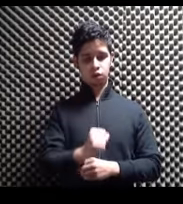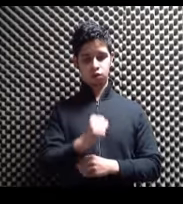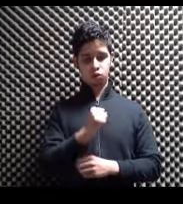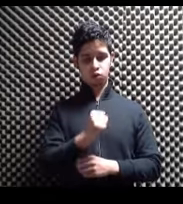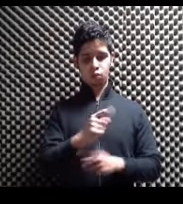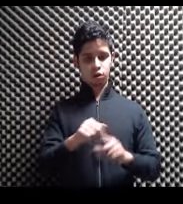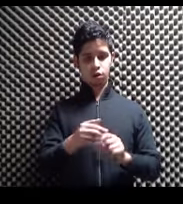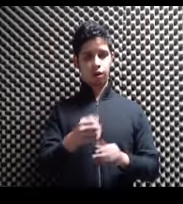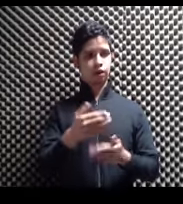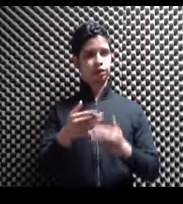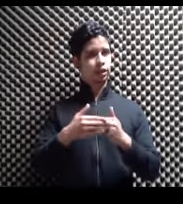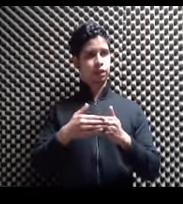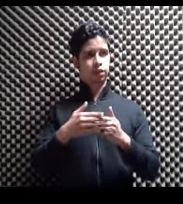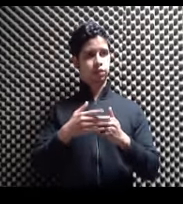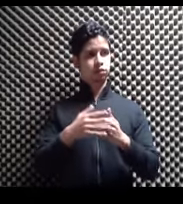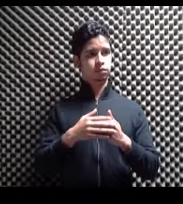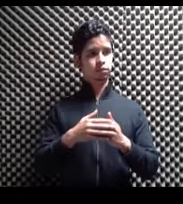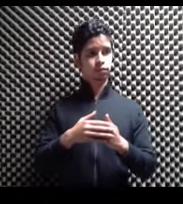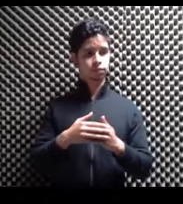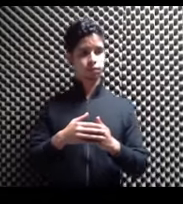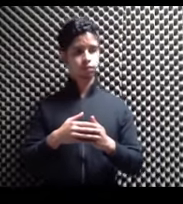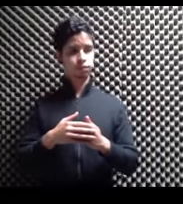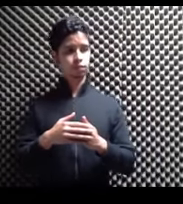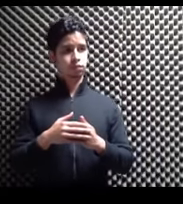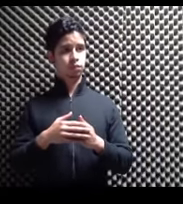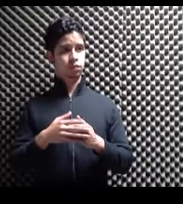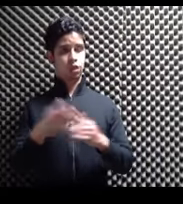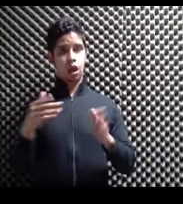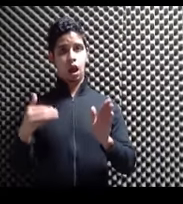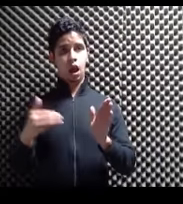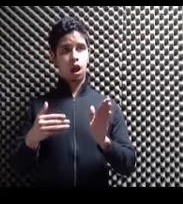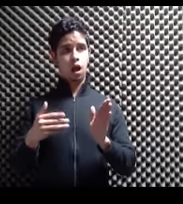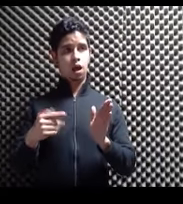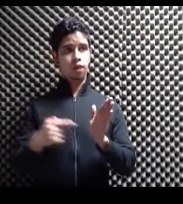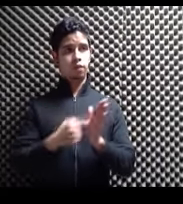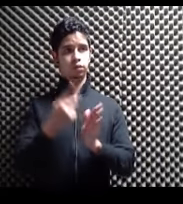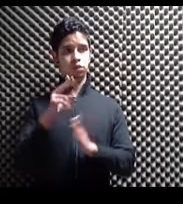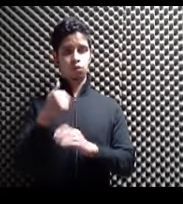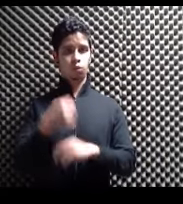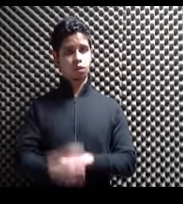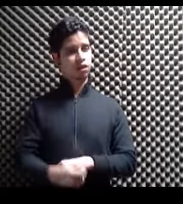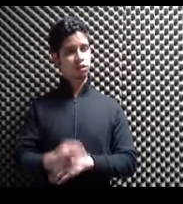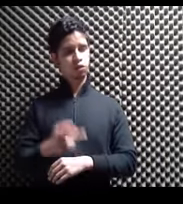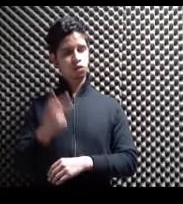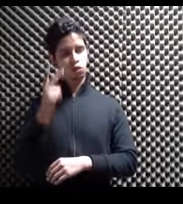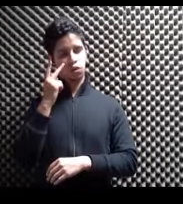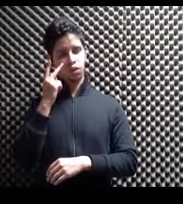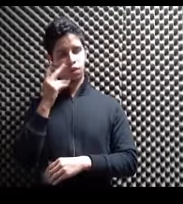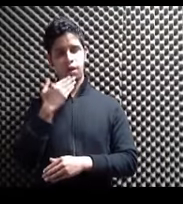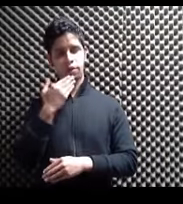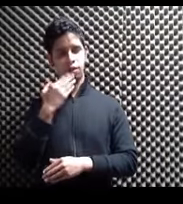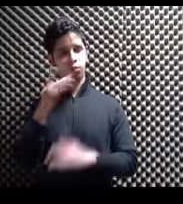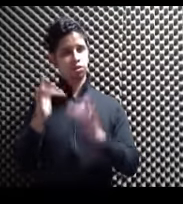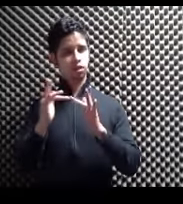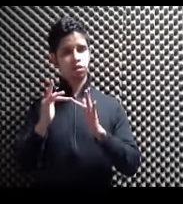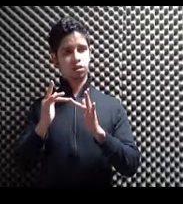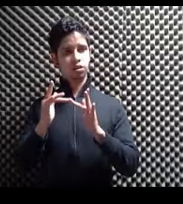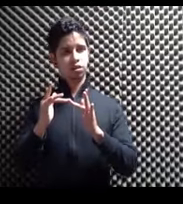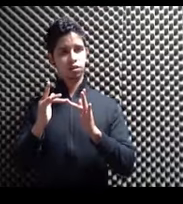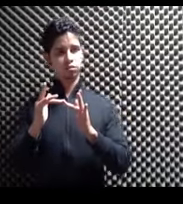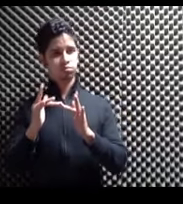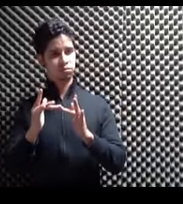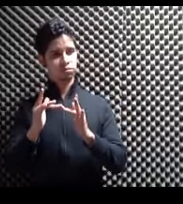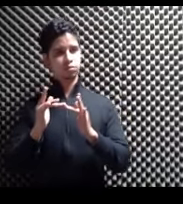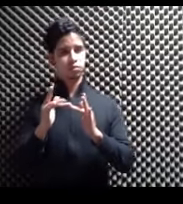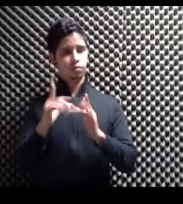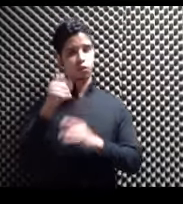a mí a veces me lo ponían aquí. Eso no se ve bien. Pero se veía bien. Eso es importante. Porque, sobre todo cuando me